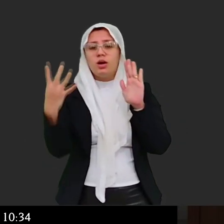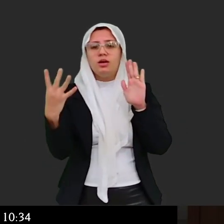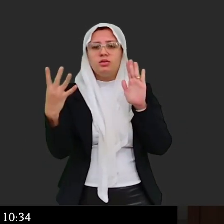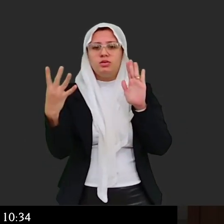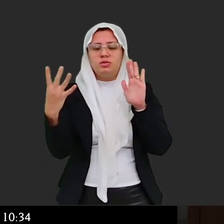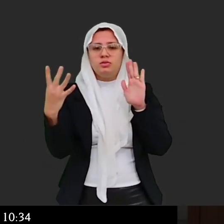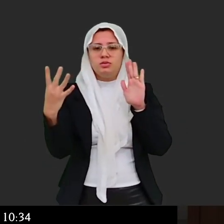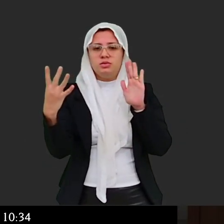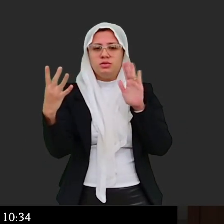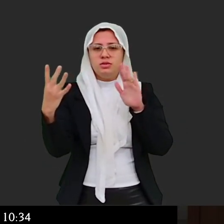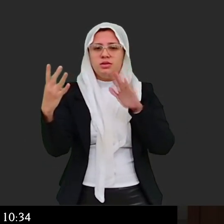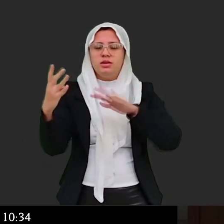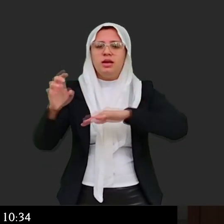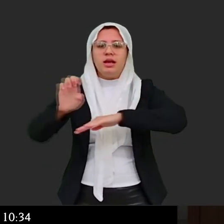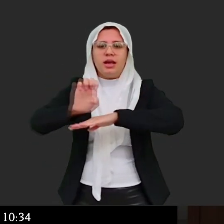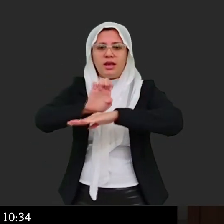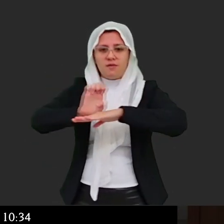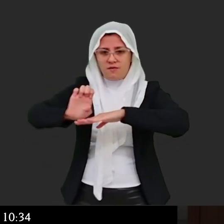aos Efésios.